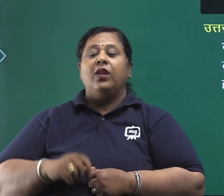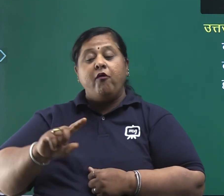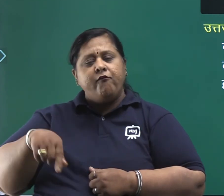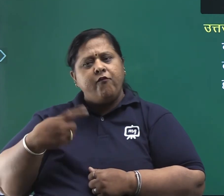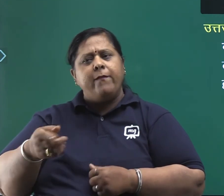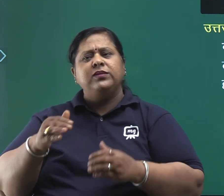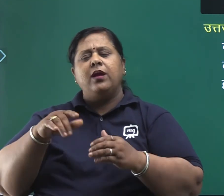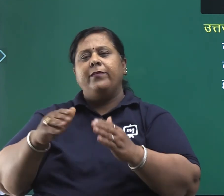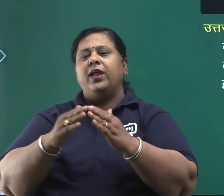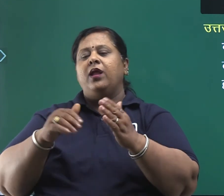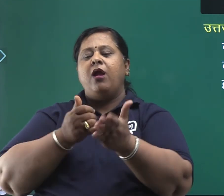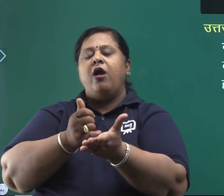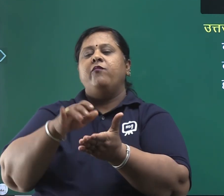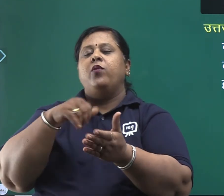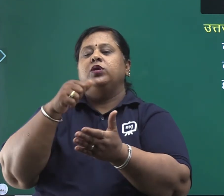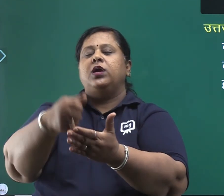वापस अपने गांव पहुंचा